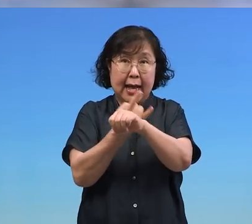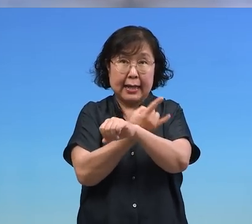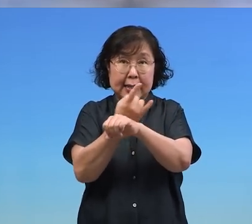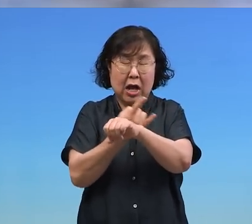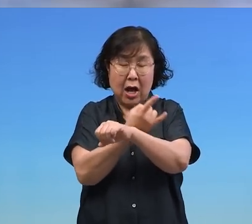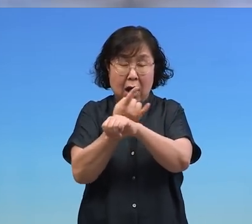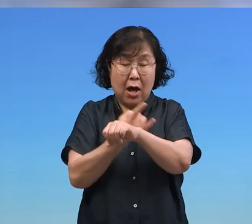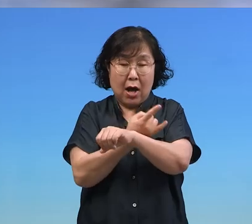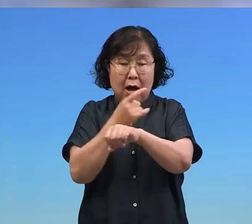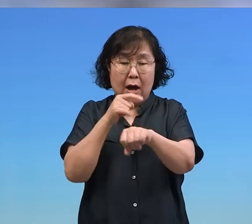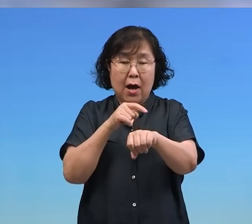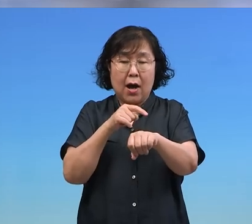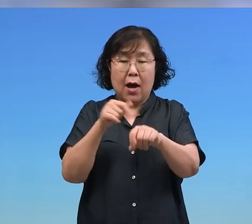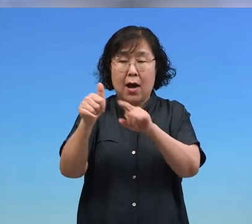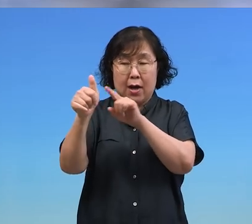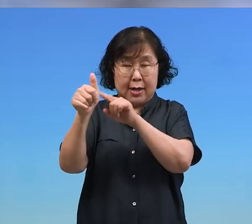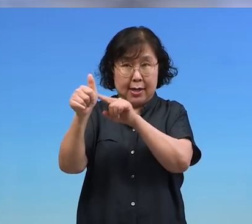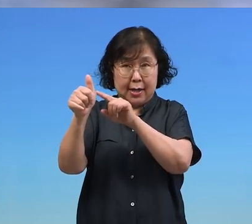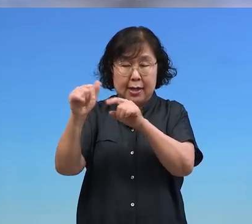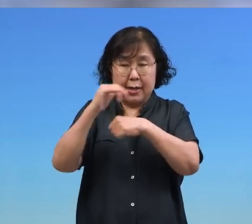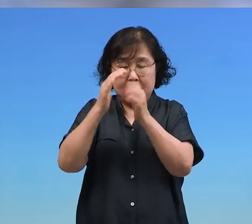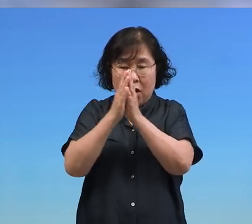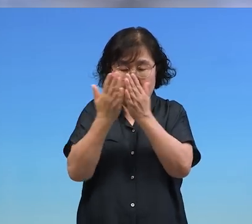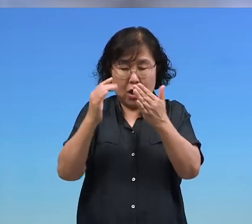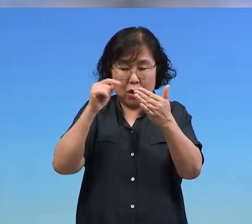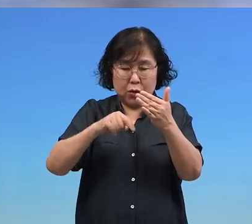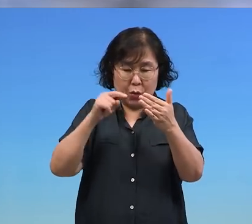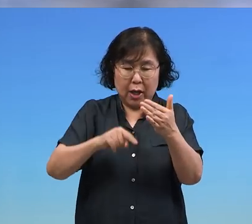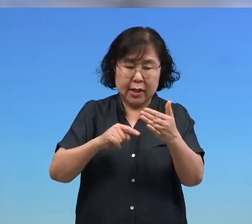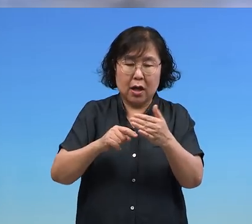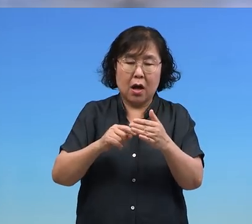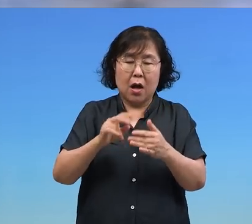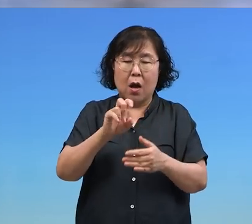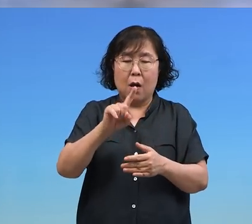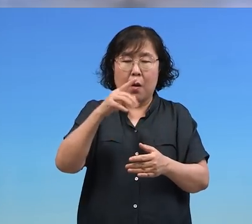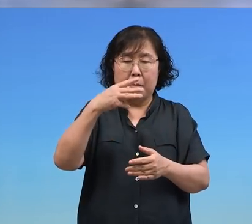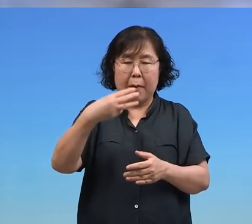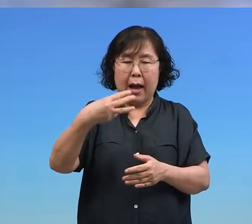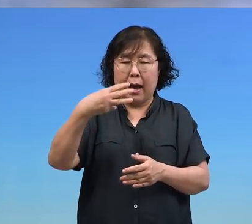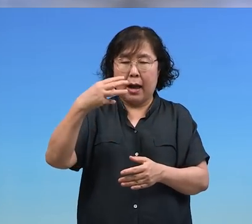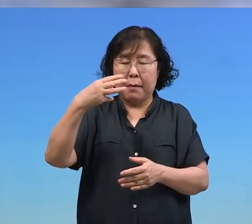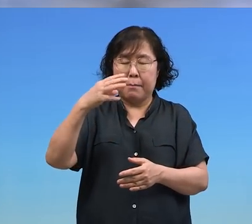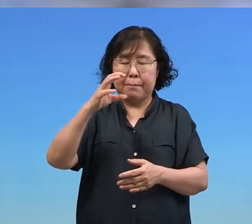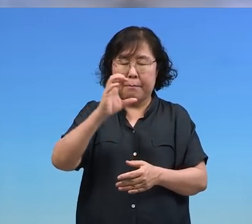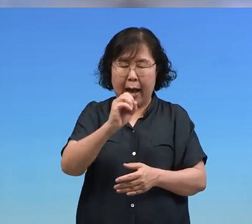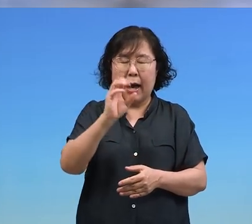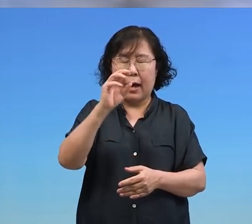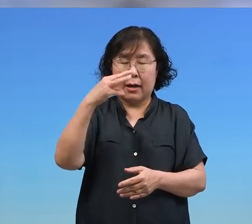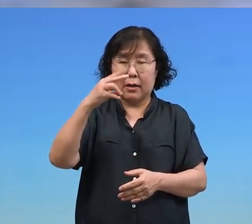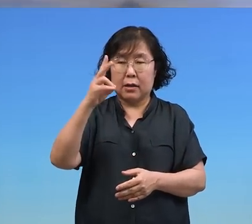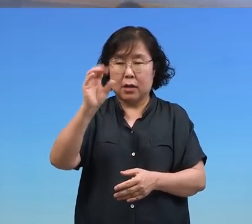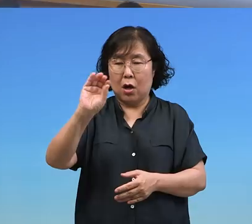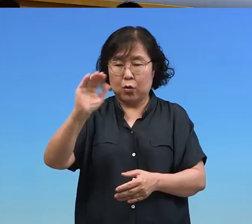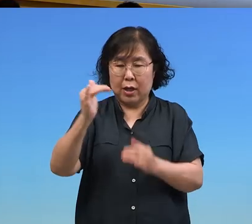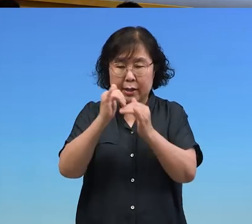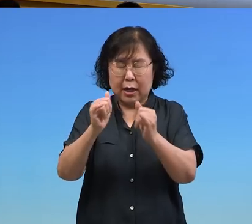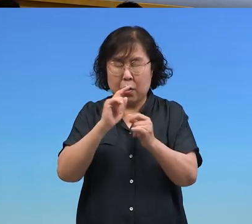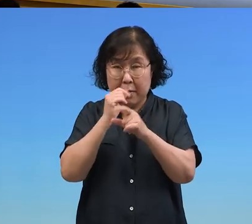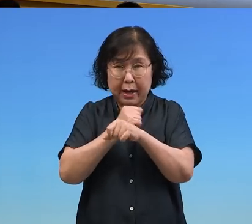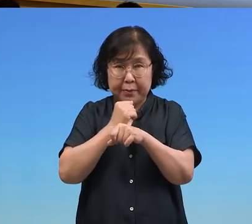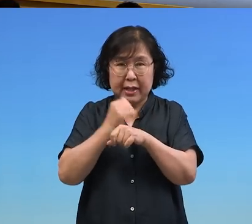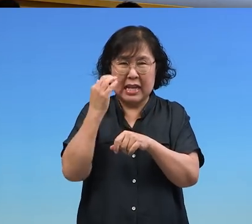성경에서 망령된 자라고 그렇게 끔찍한 평가를 내립니다 자 히브리스 12장 16절입니다